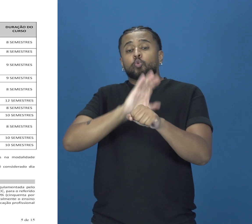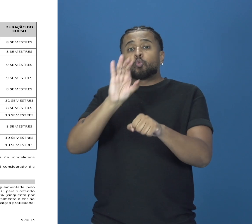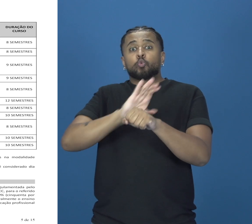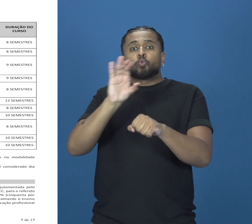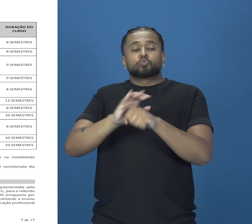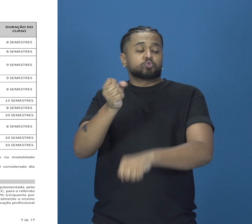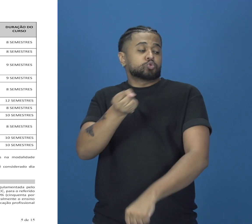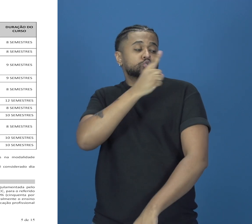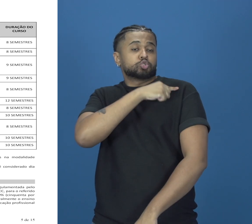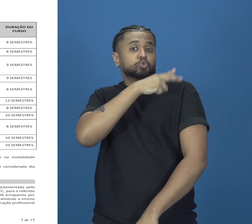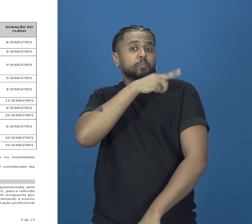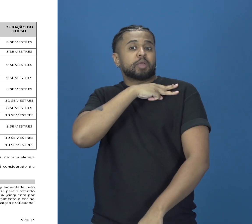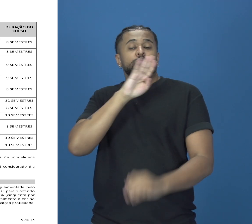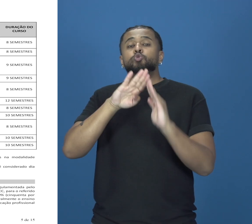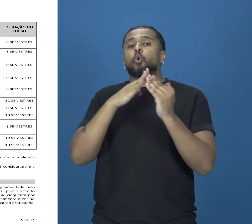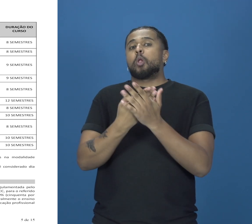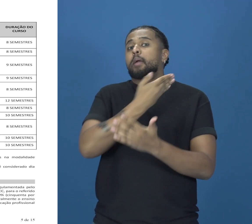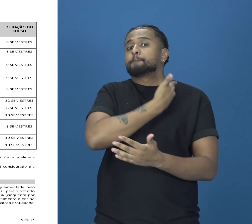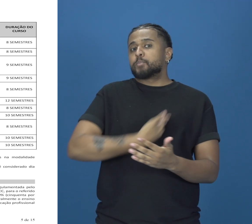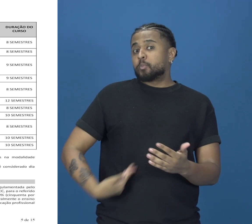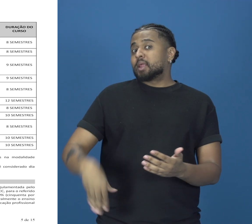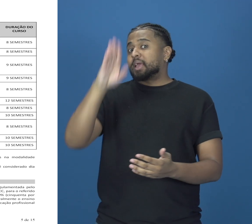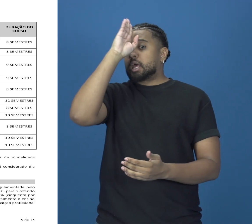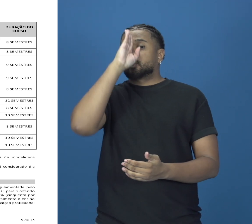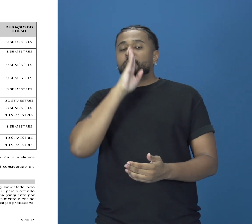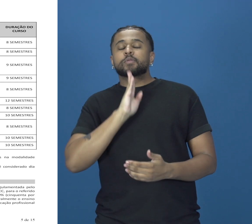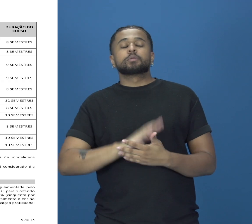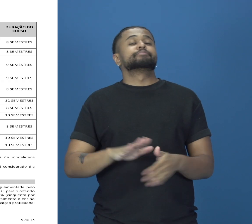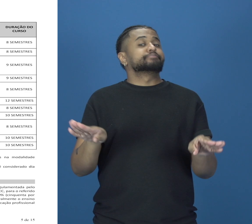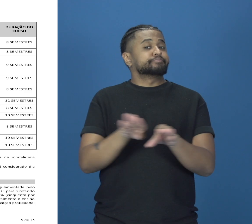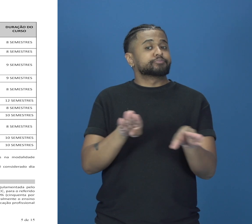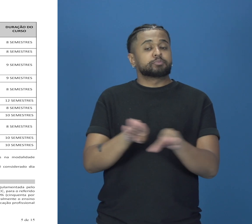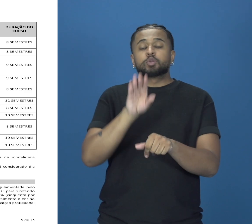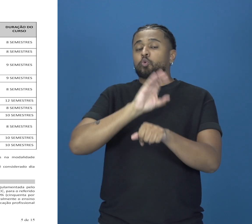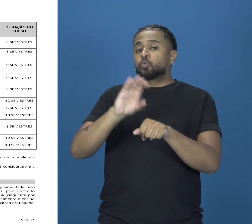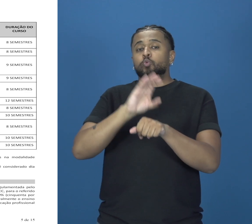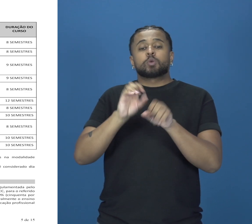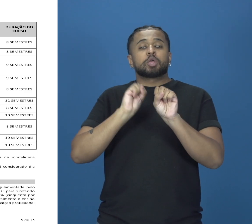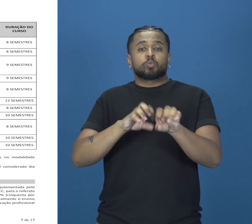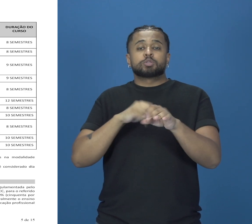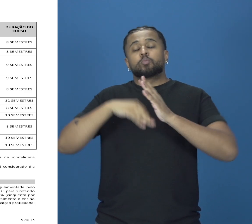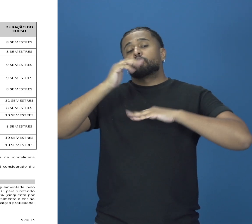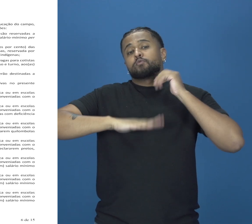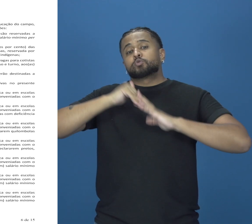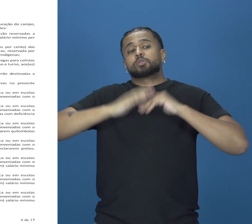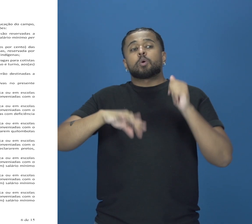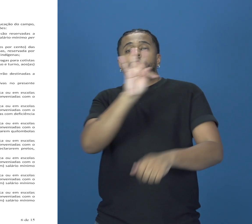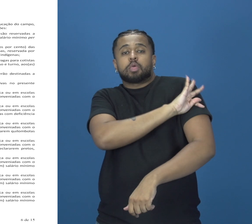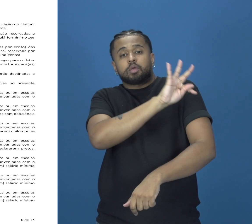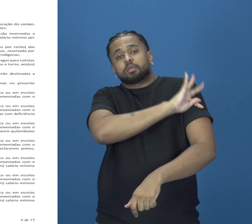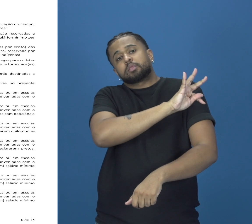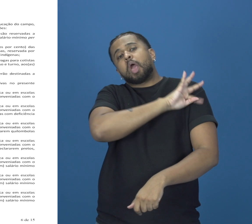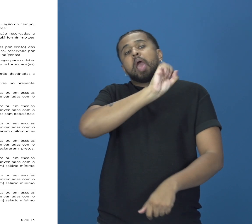o ensino médio em escolas públicas e gratuitas, inclusive em cursos de educação profissional